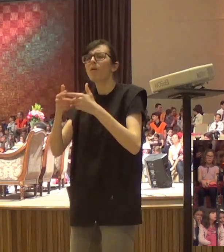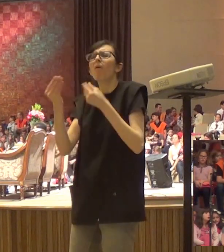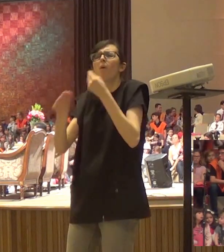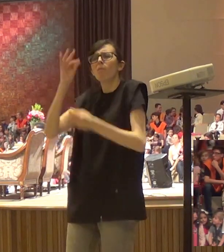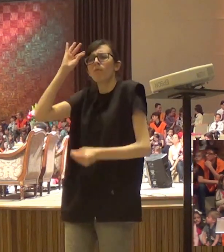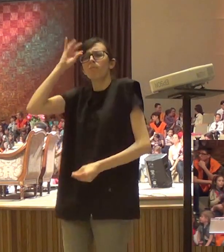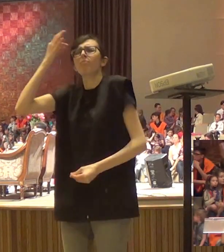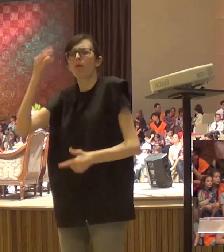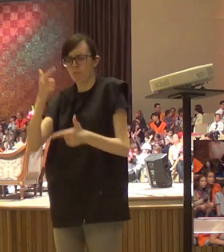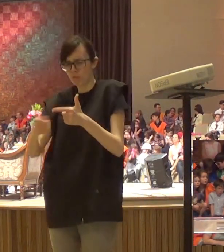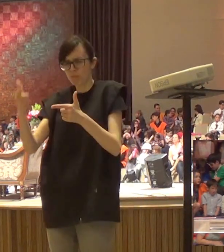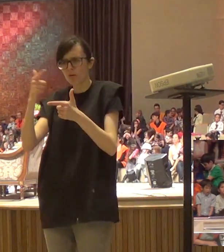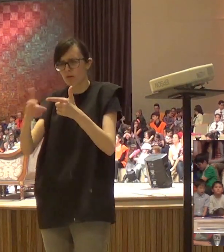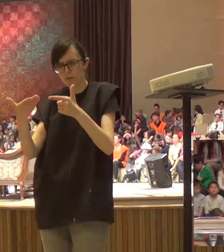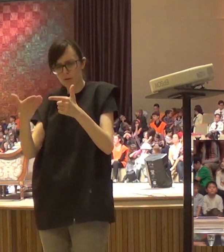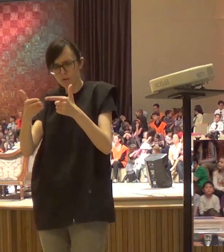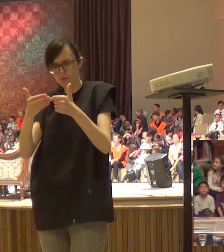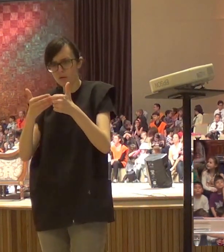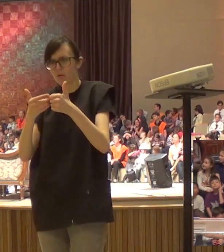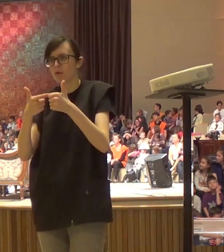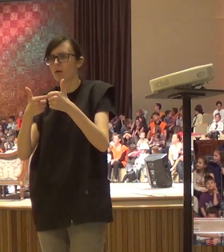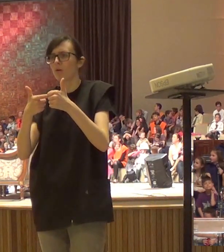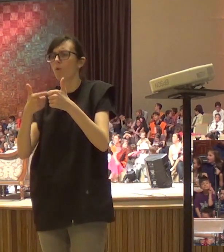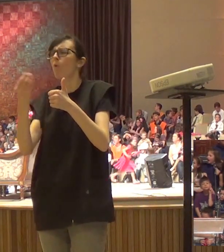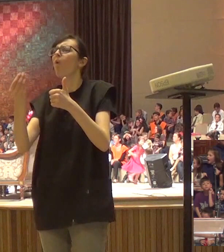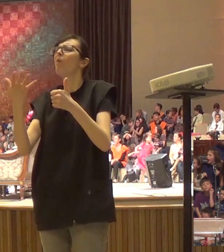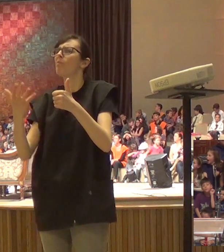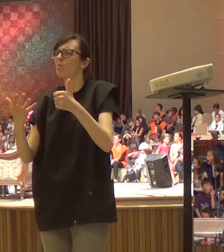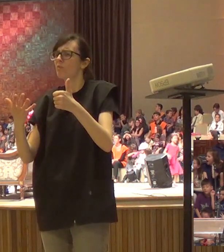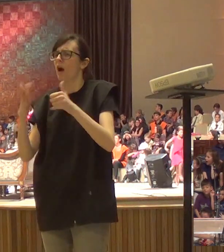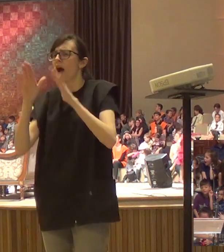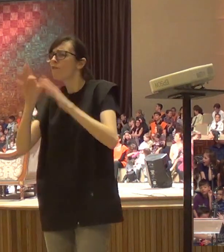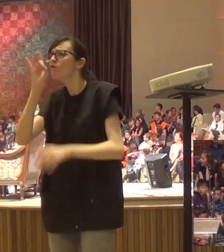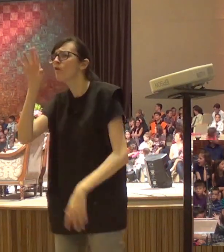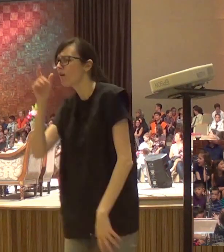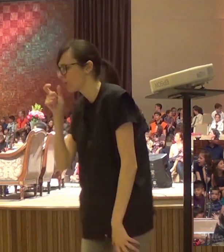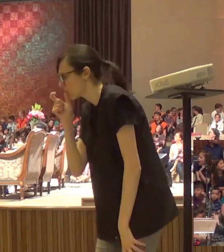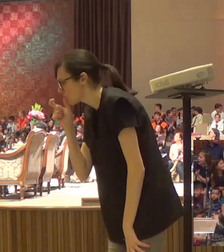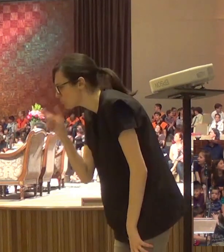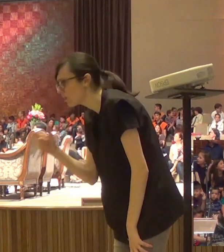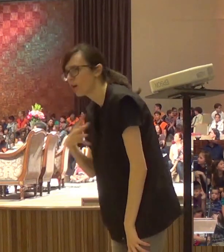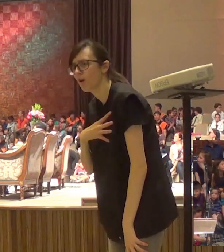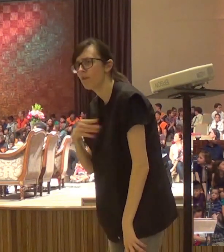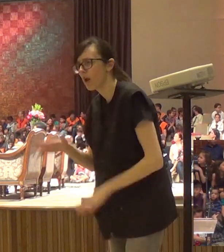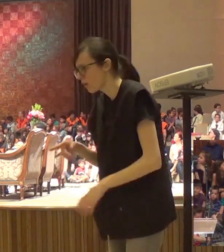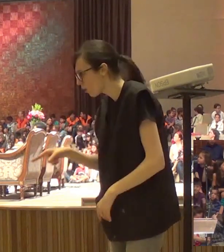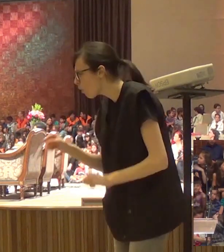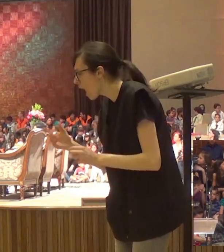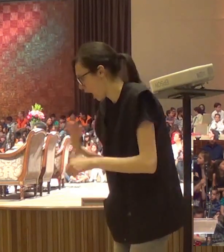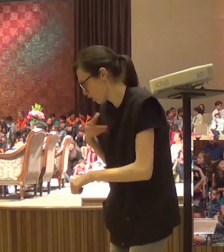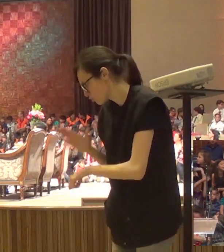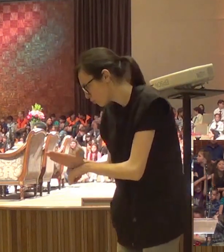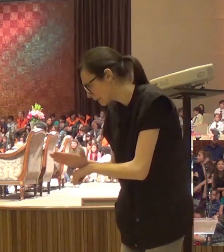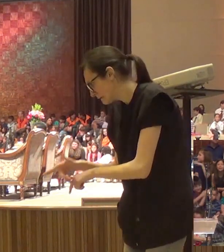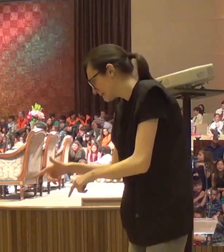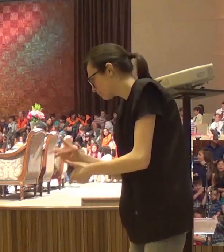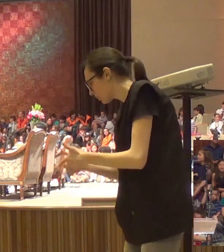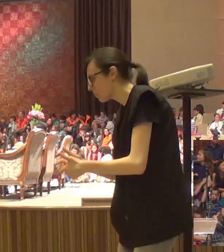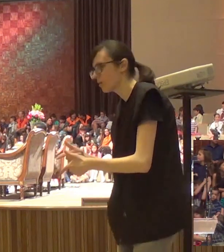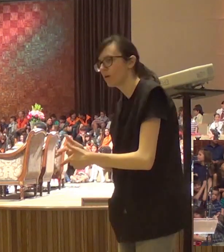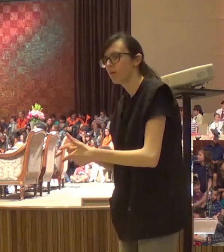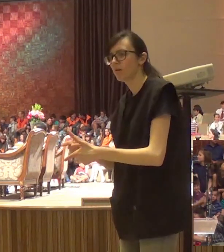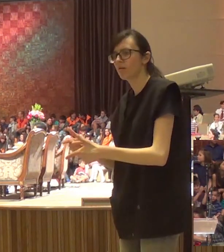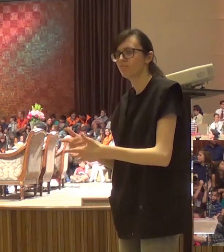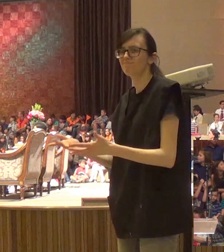o objetivo ou a solução daquele problema, seria simplesmente uma palavra, uma atenção, um carinho,